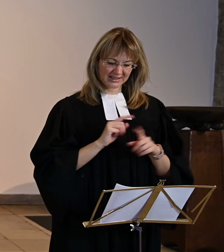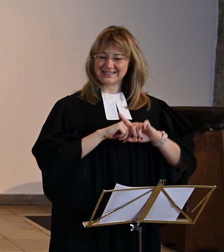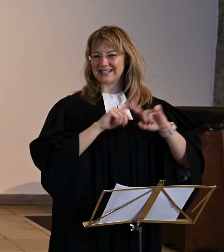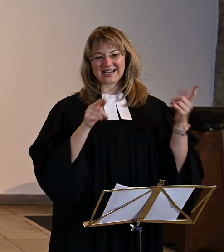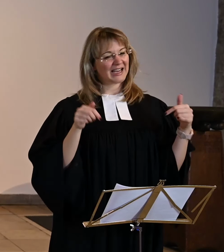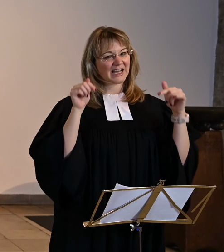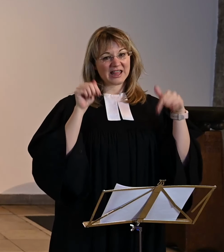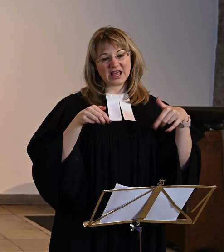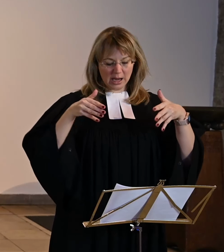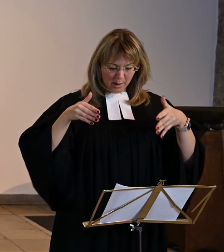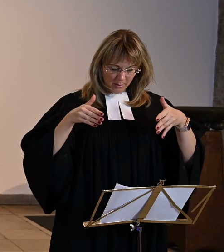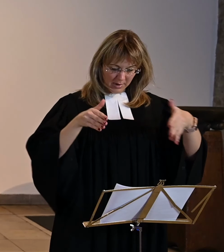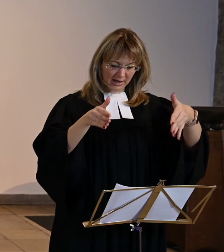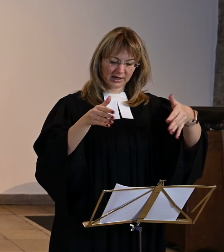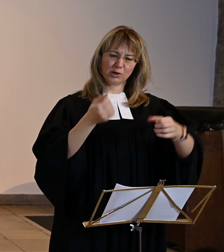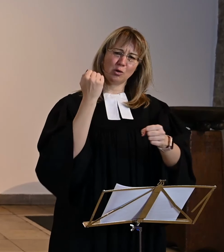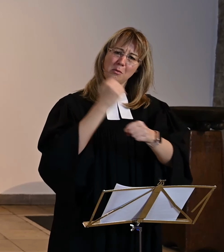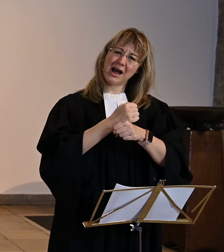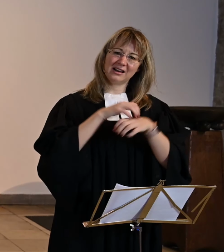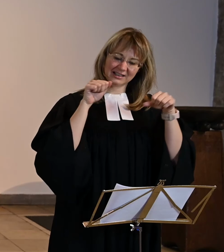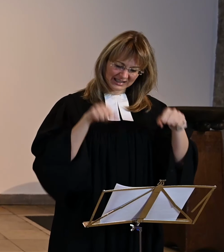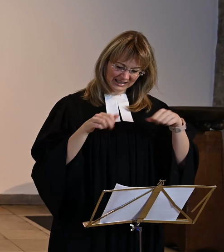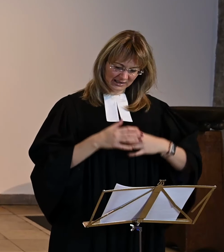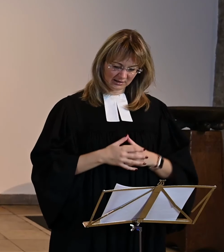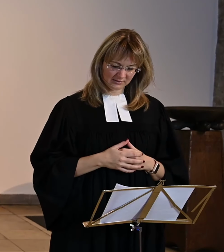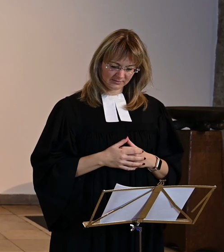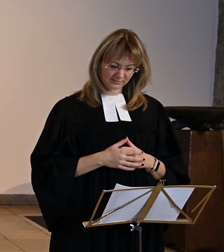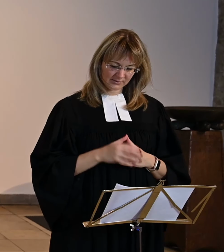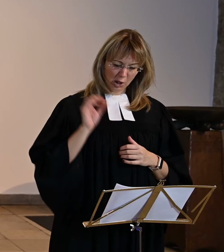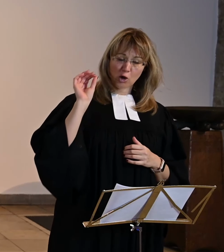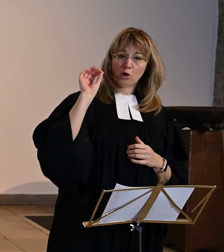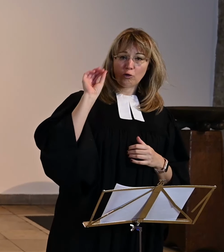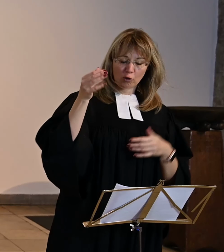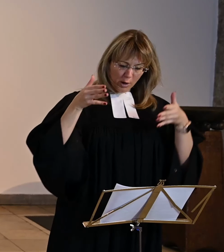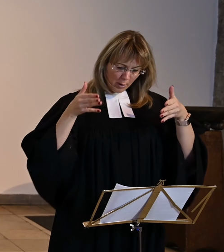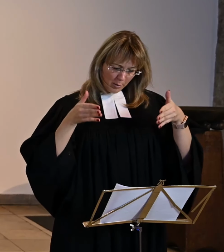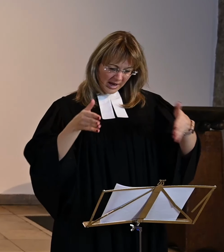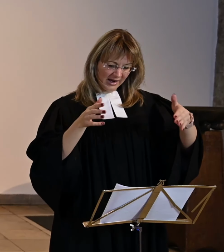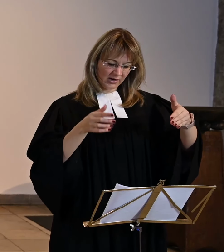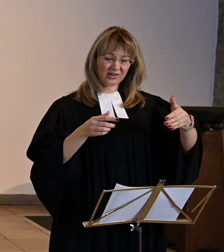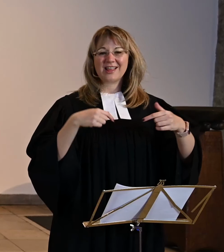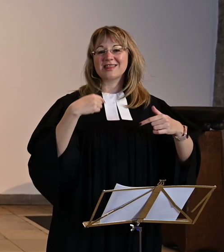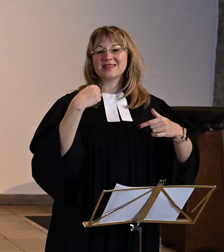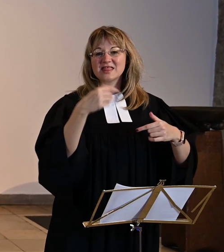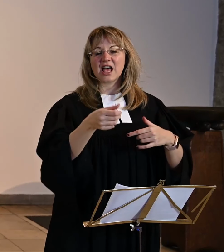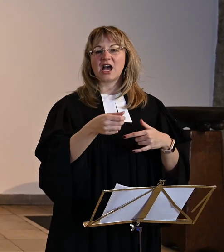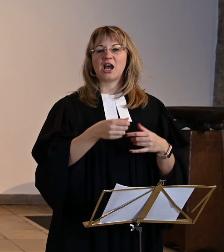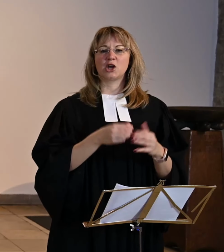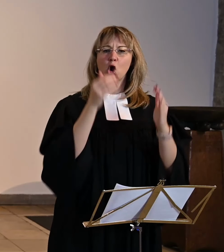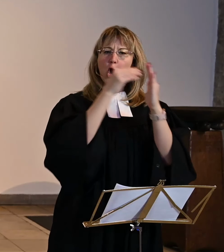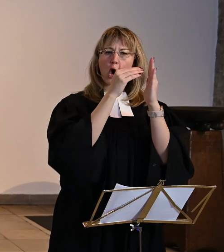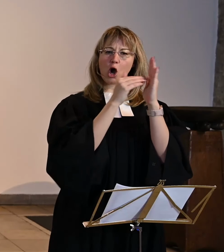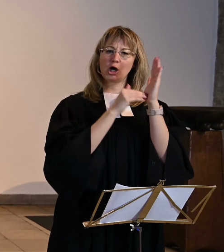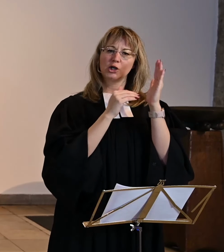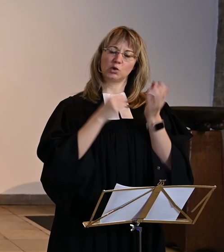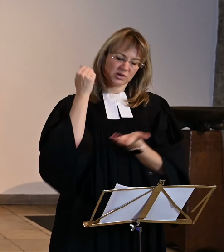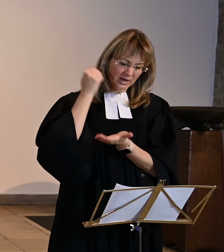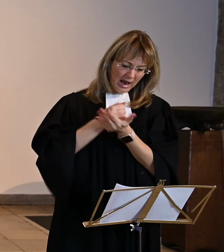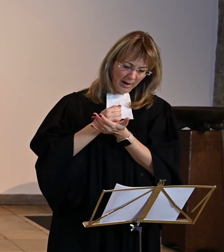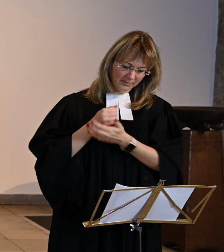persönlich nach ihrem Tod für eine Trauerfeier und die Beisetzung sorgen kann. Für sie tritt dann